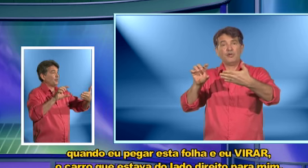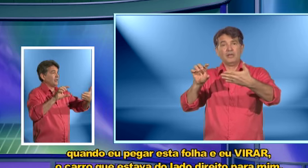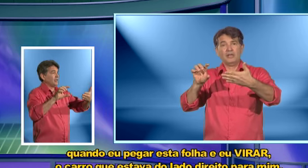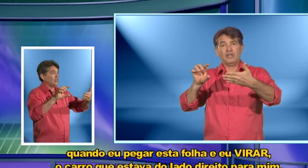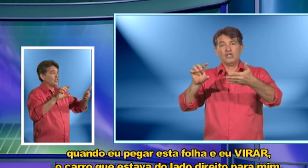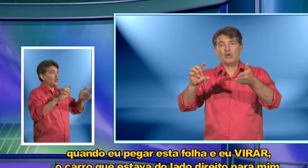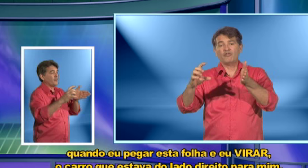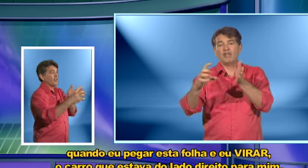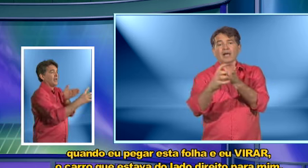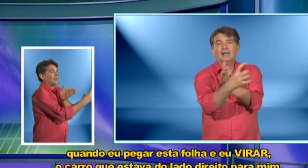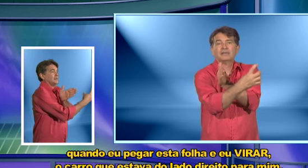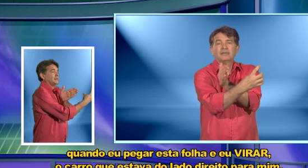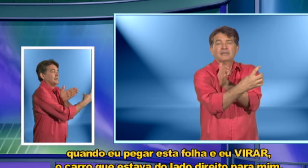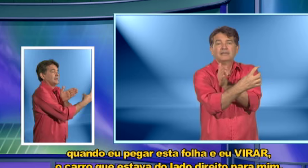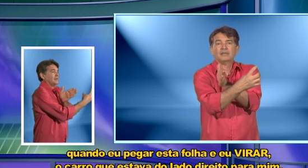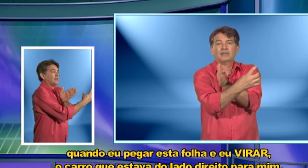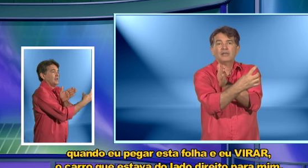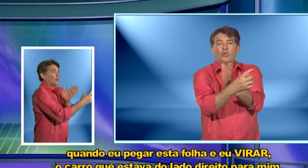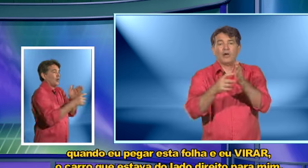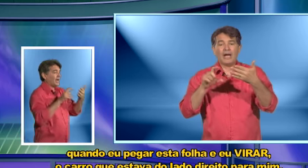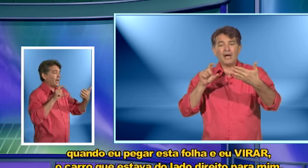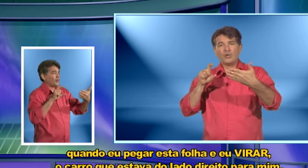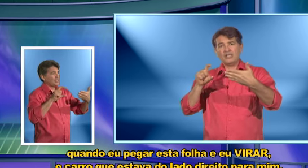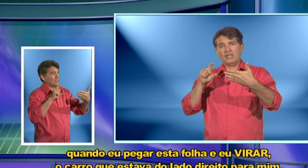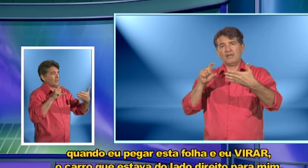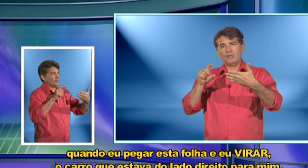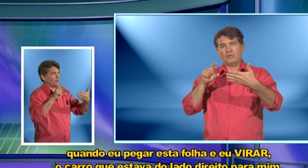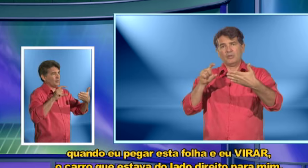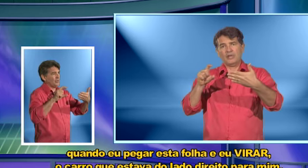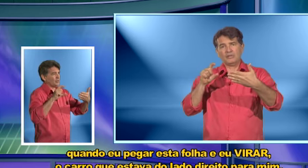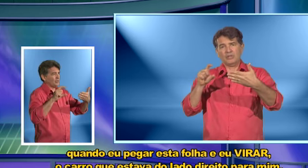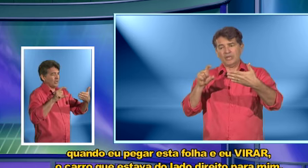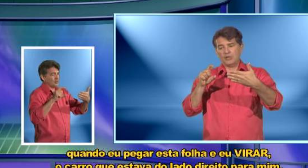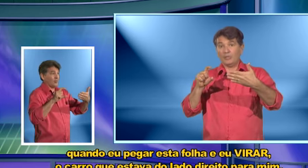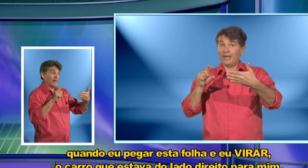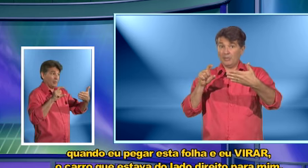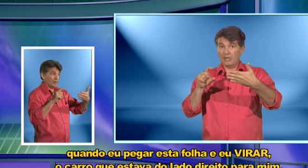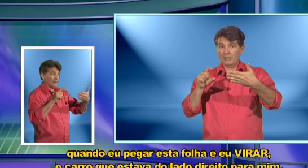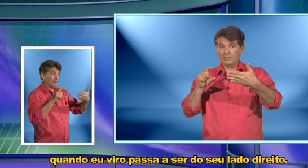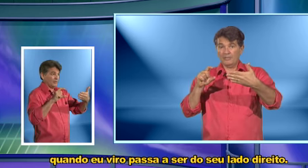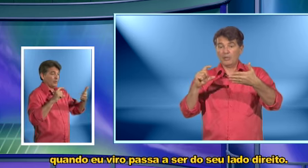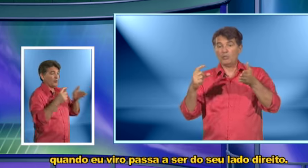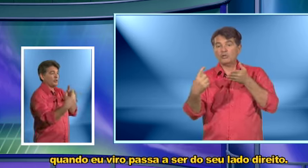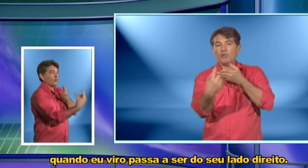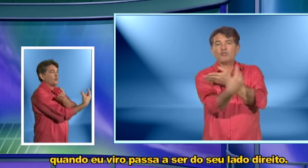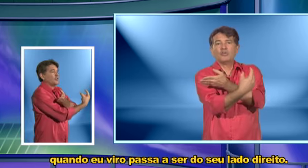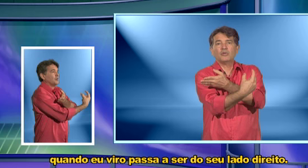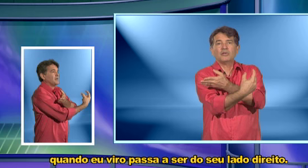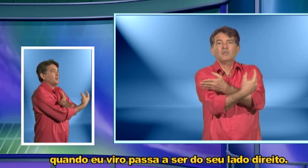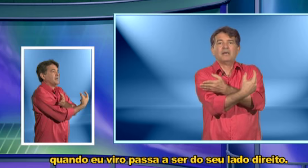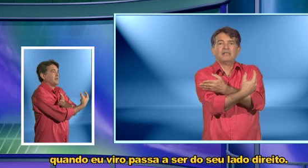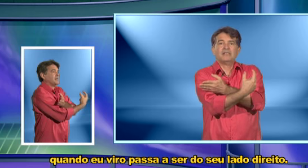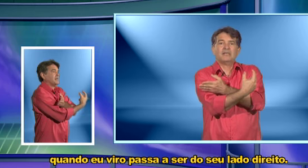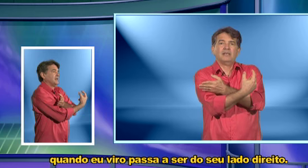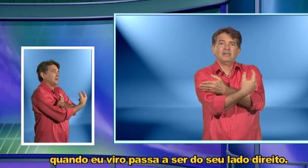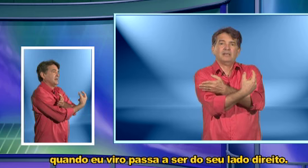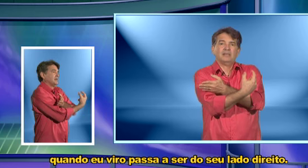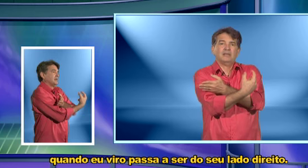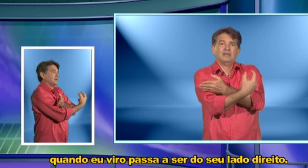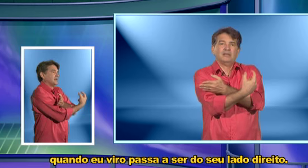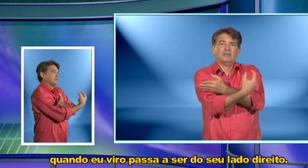essa folha e eu virar, o carro que estava do meu lado direito, para mim, quando eu viro, passa a